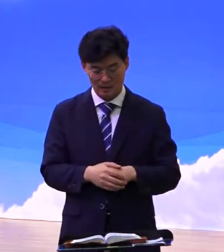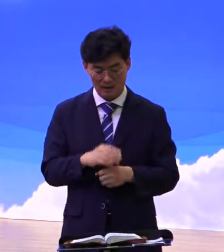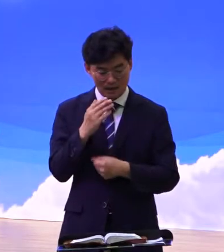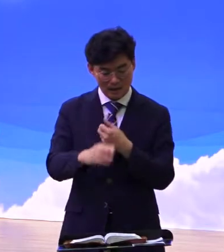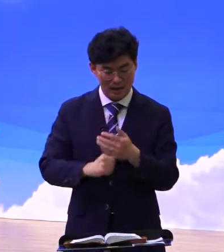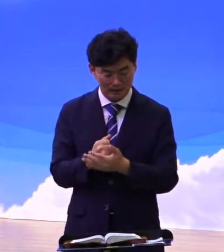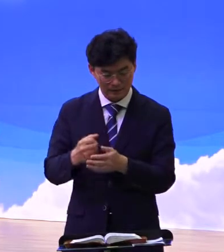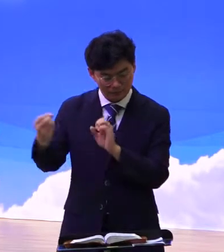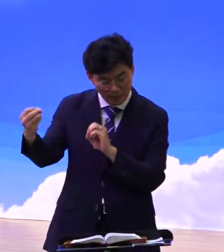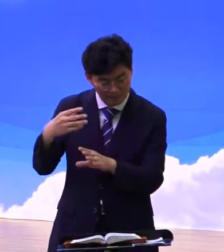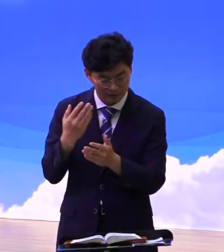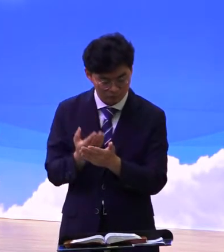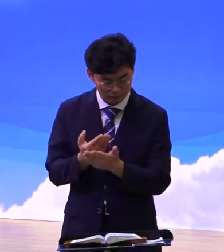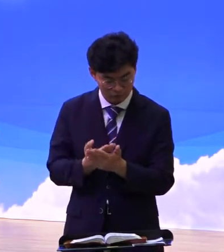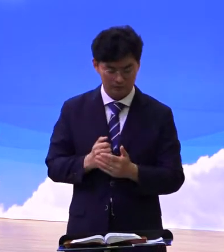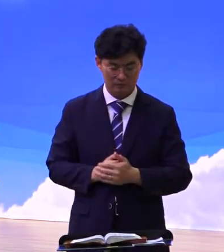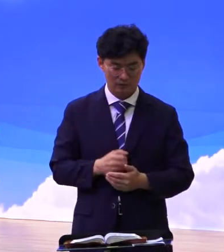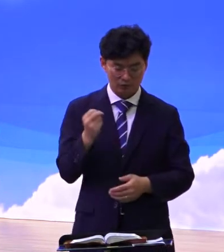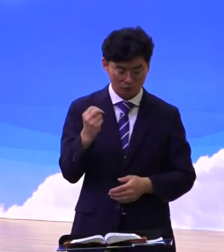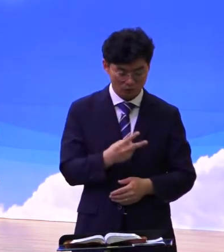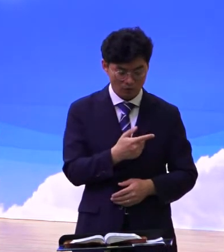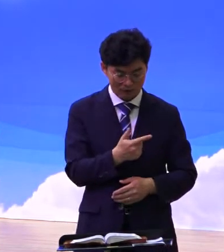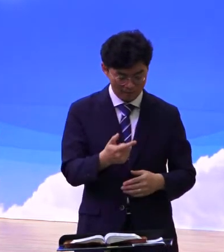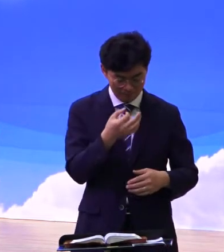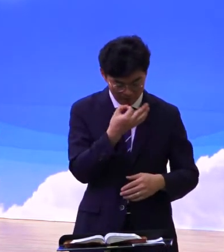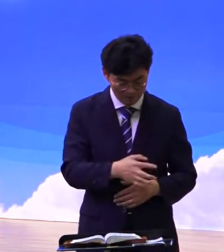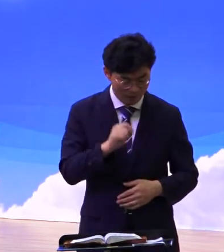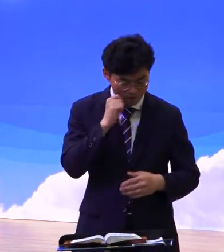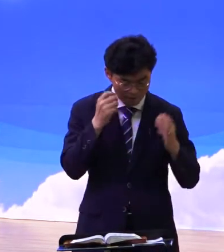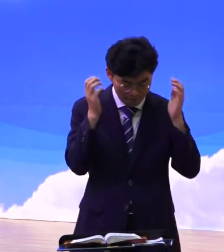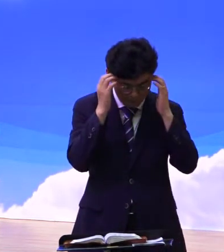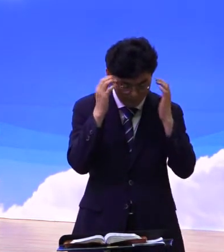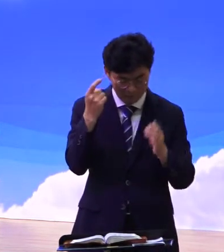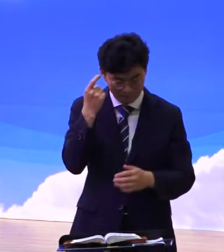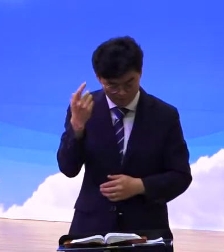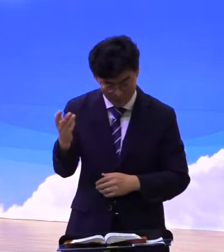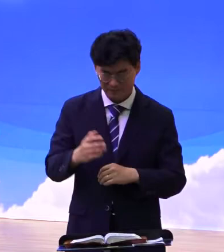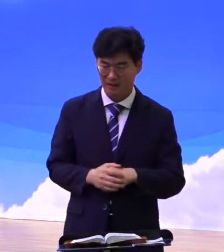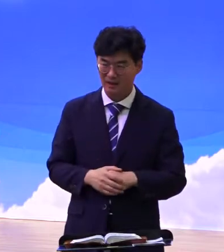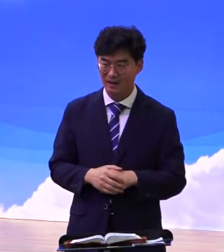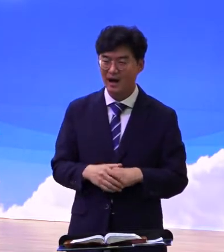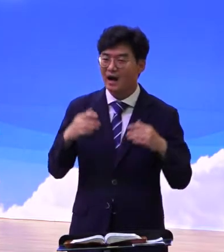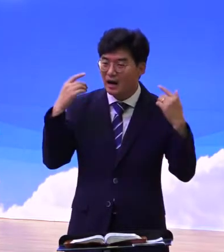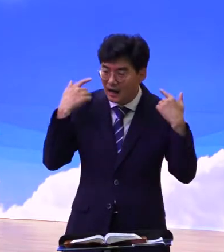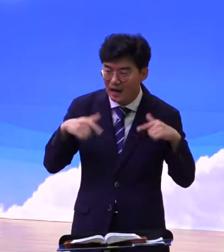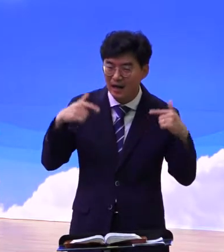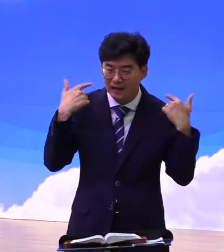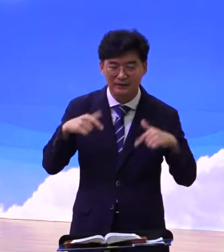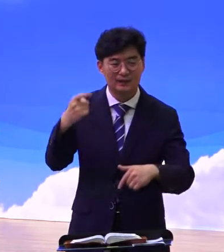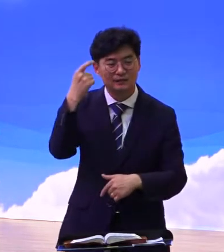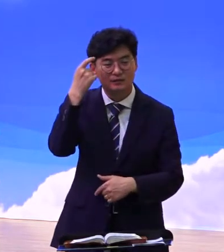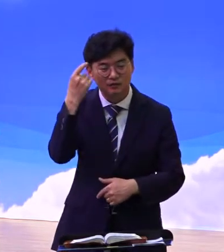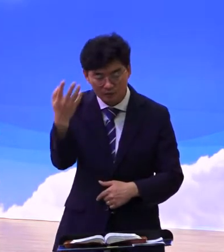응답을 간구했습니다. 다윗은 그런 질문을 쉬지 않았습니다.